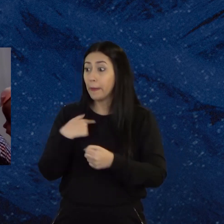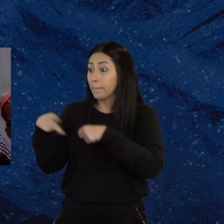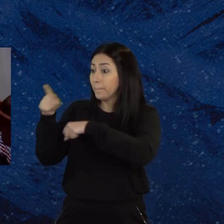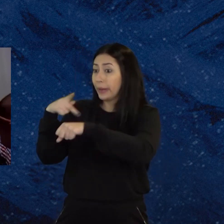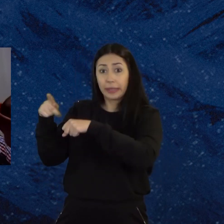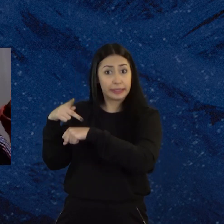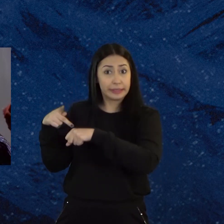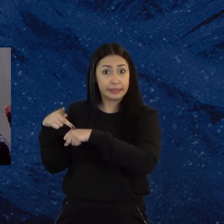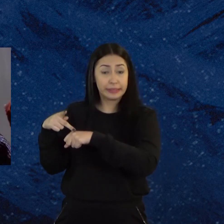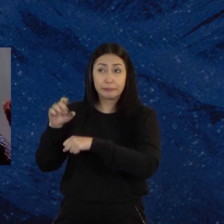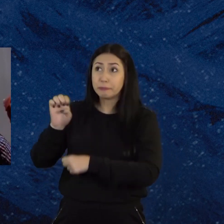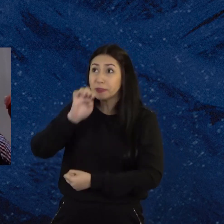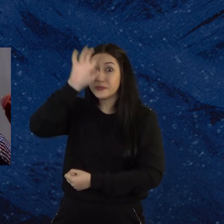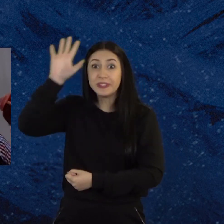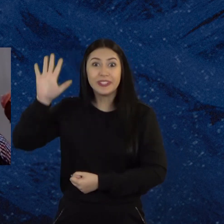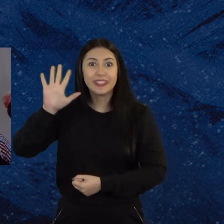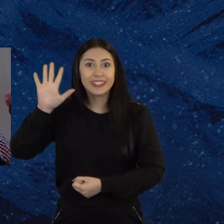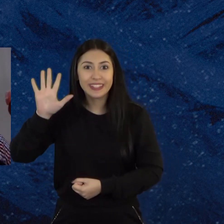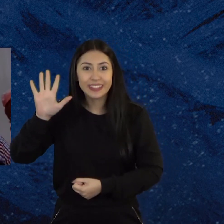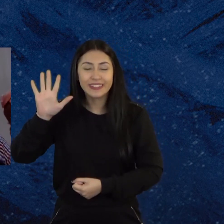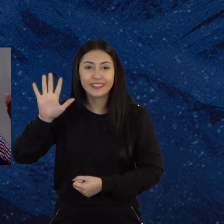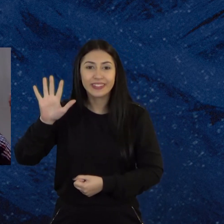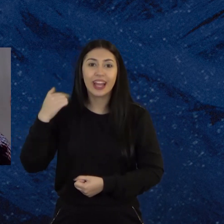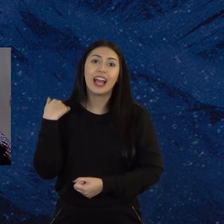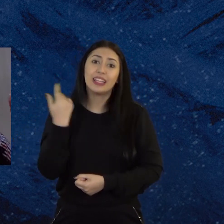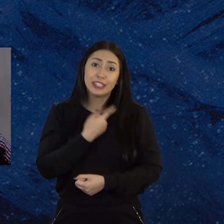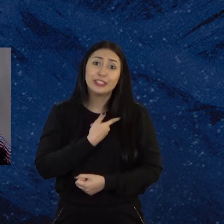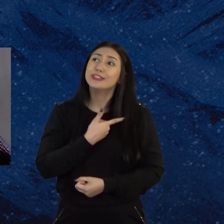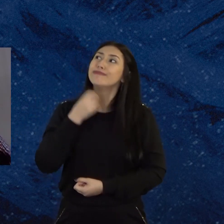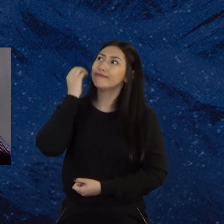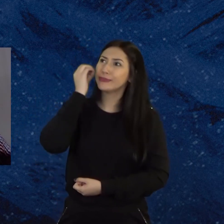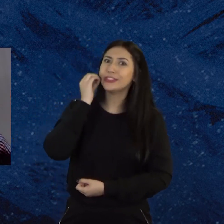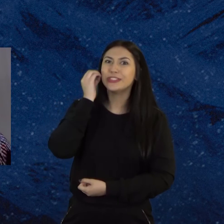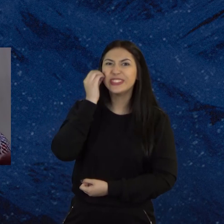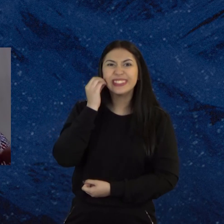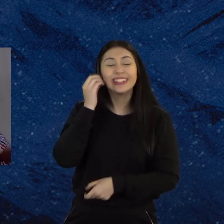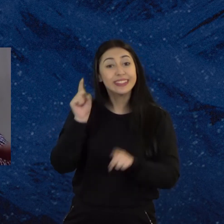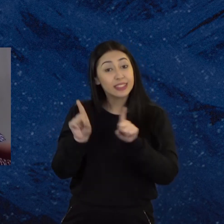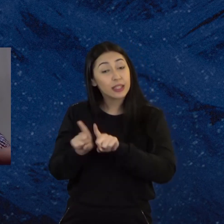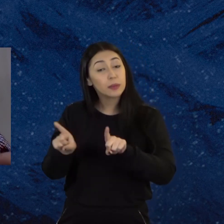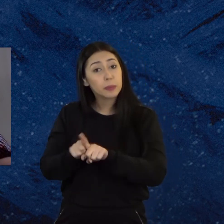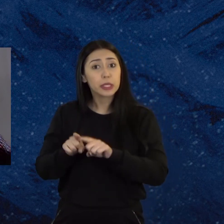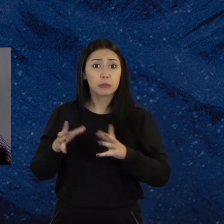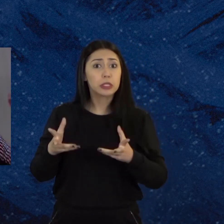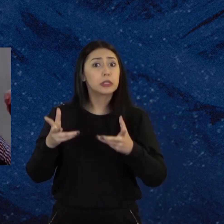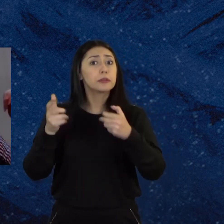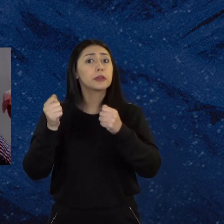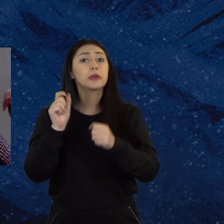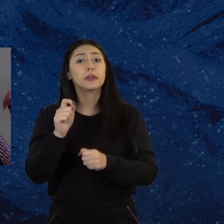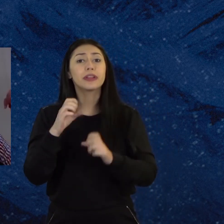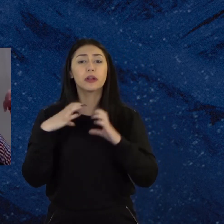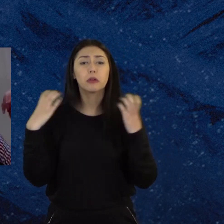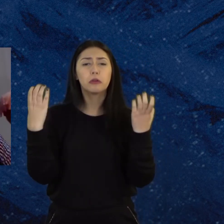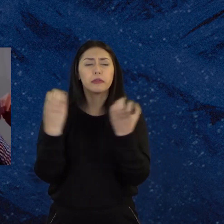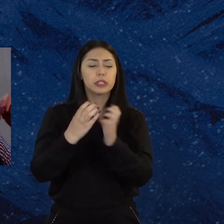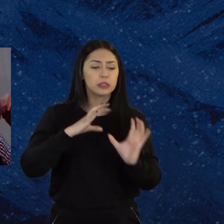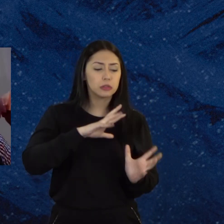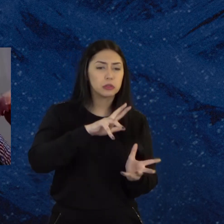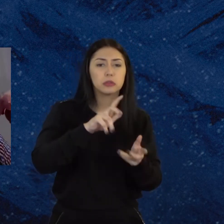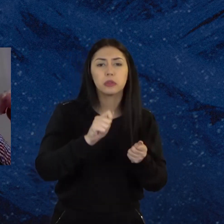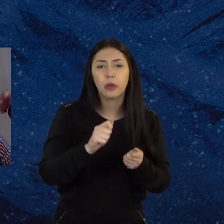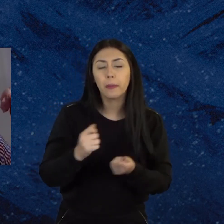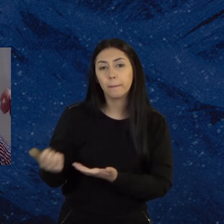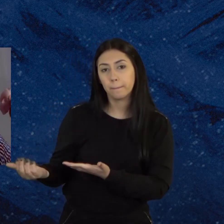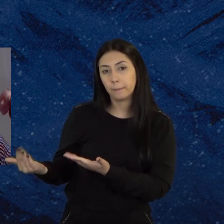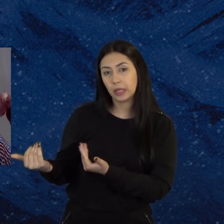outro continente, e podemos estar desfrutando, né, desse ambiente maravilhoso, amém, enriquecedor, que é a Conferência Global de Jovens. Né?